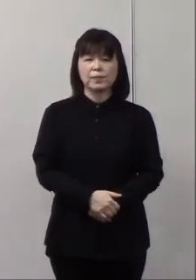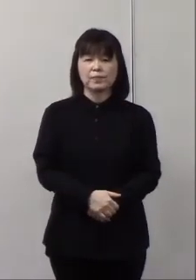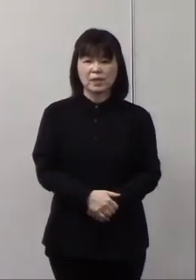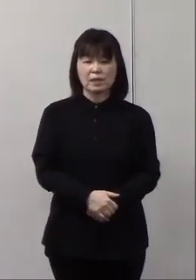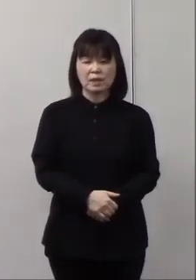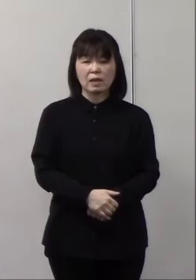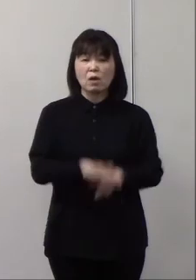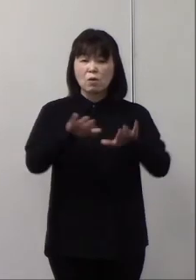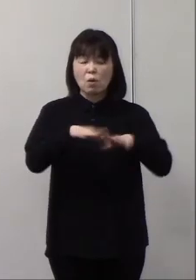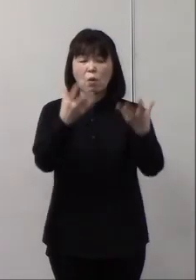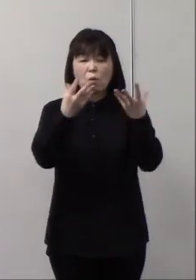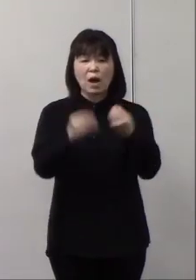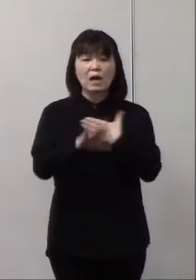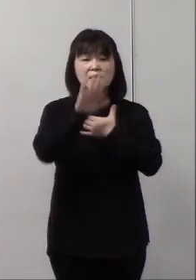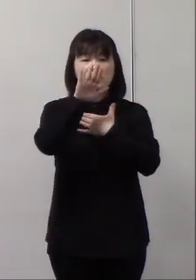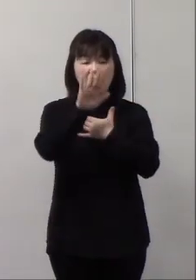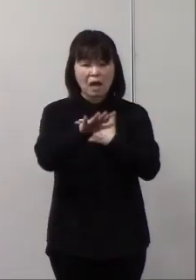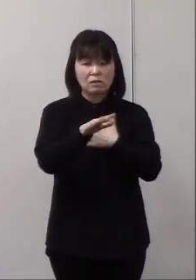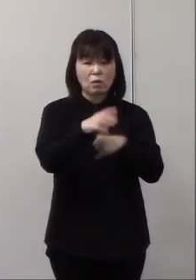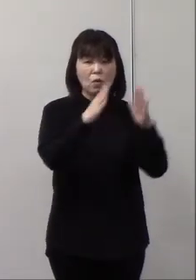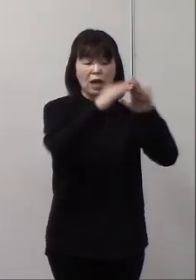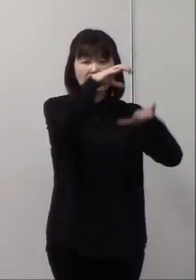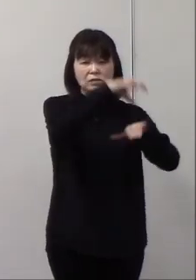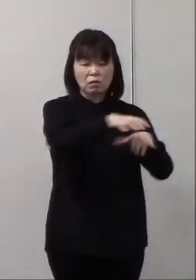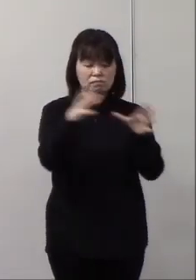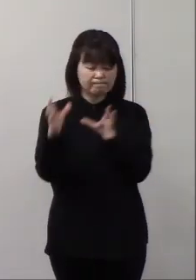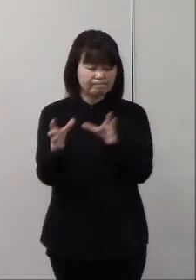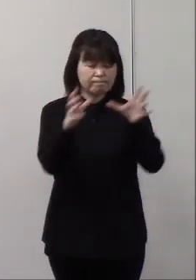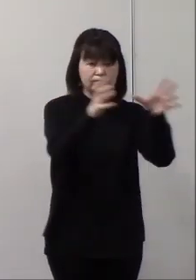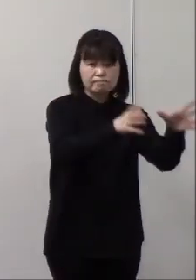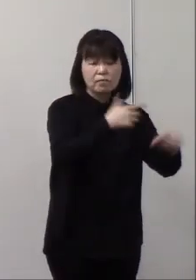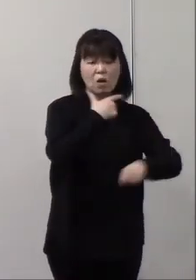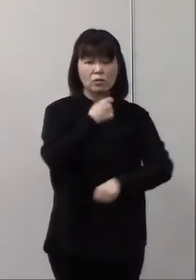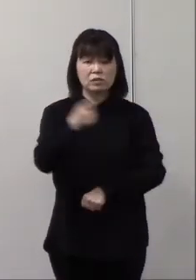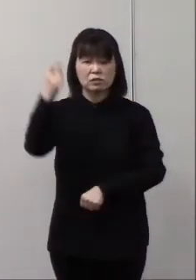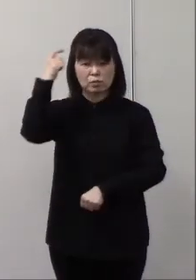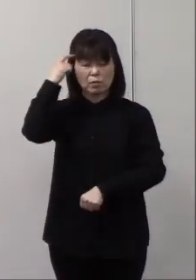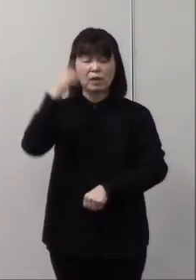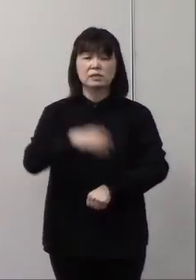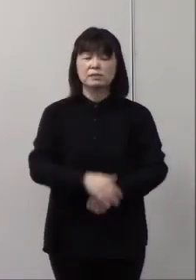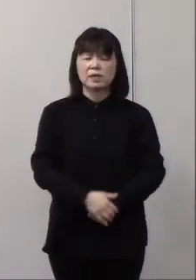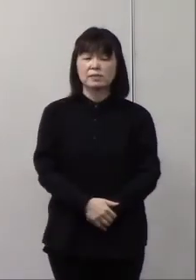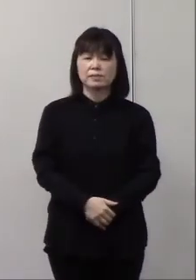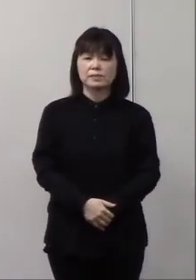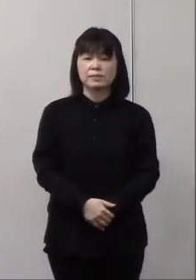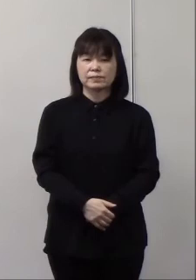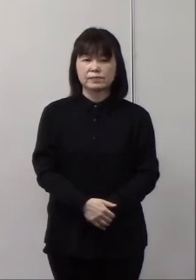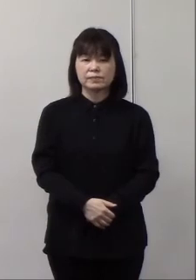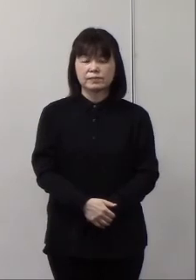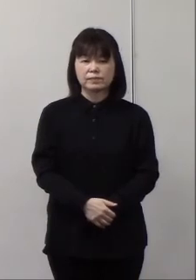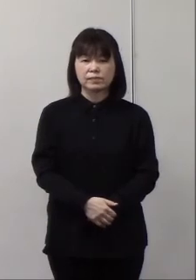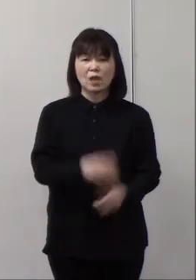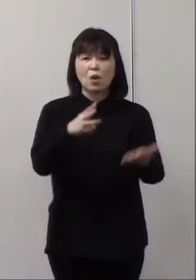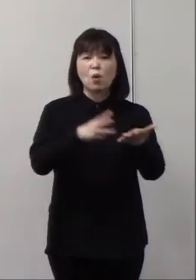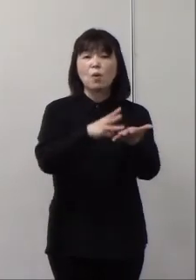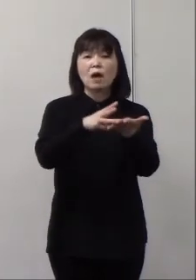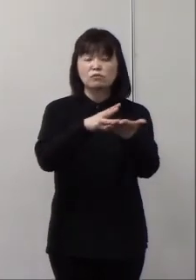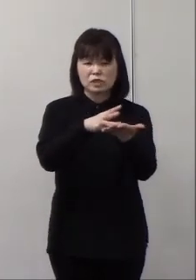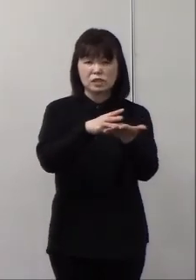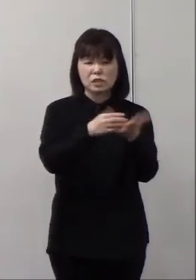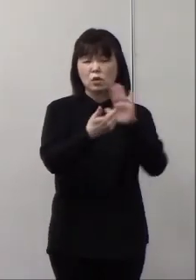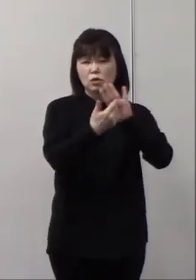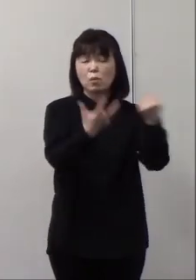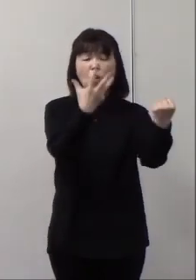直行していただけたらと思っておりますので、よろしくお願いします。まあ、なかなかワクチンの方もですね、我々